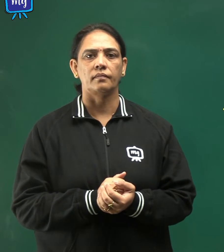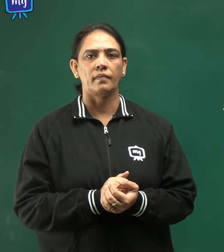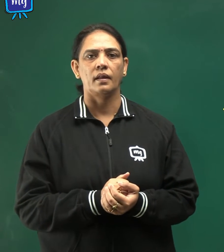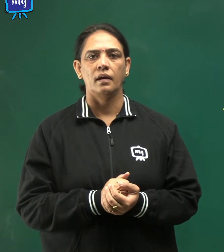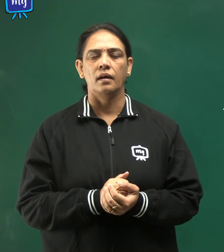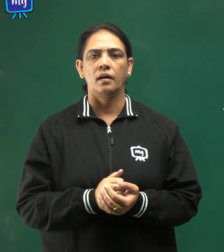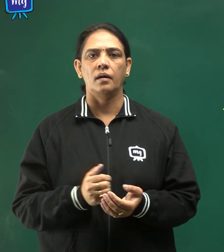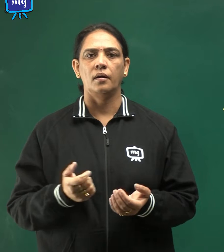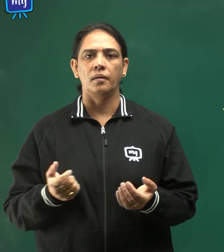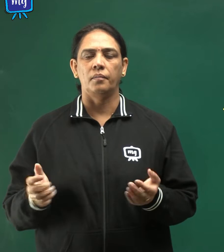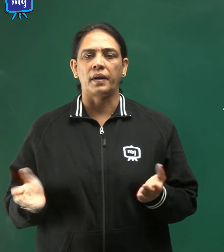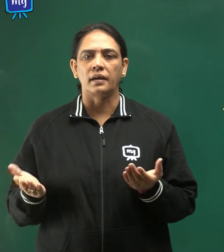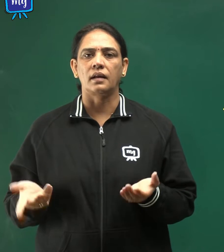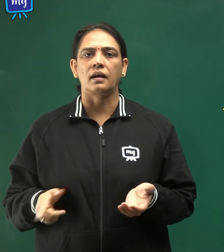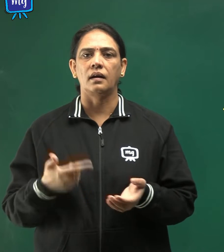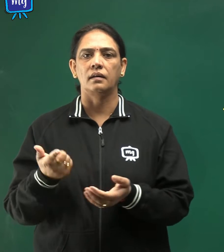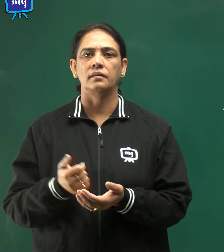का